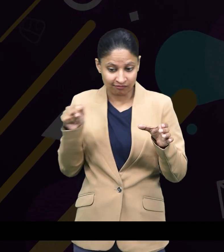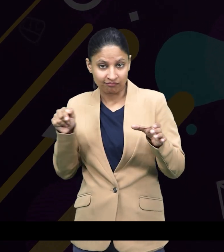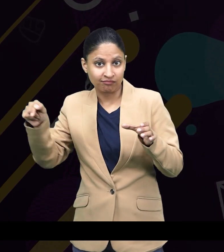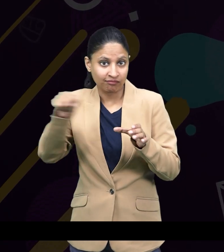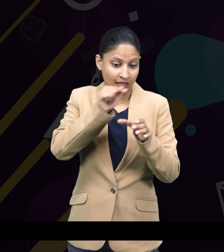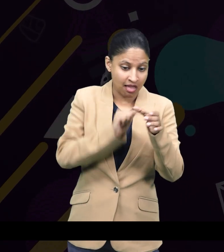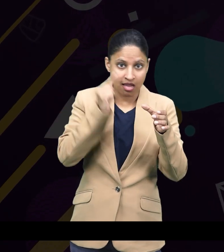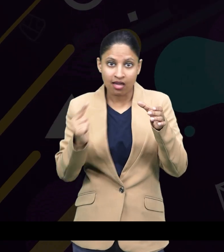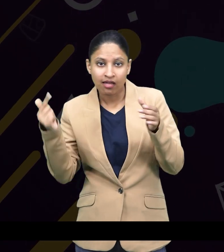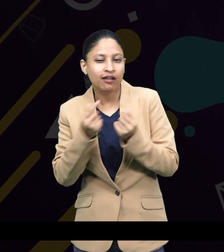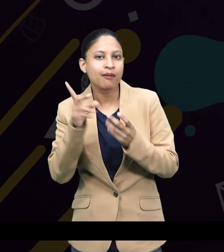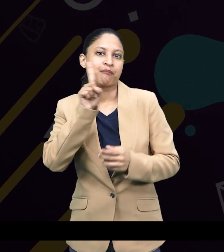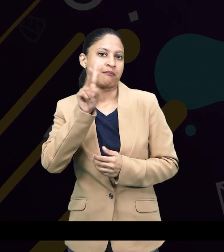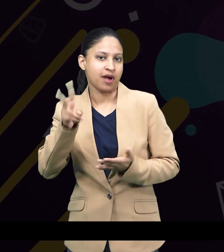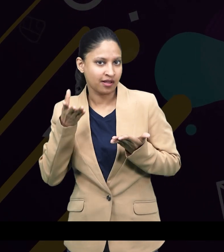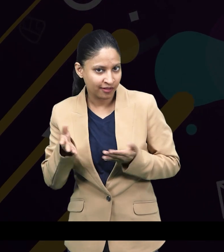12 भुजाएं,